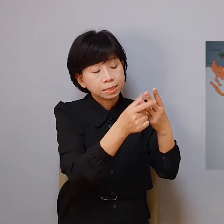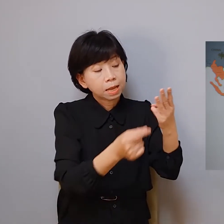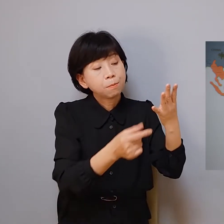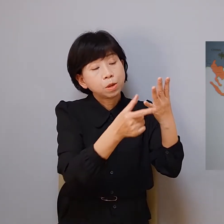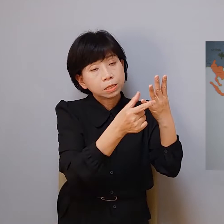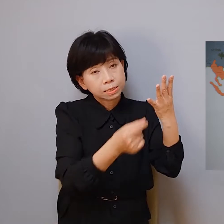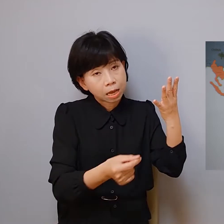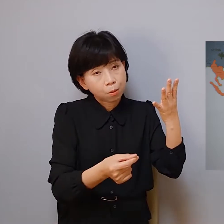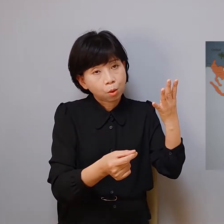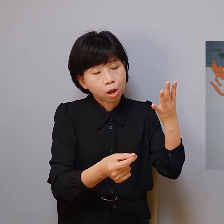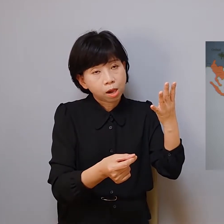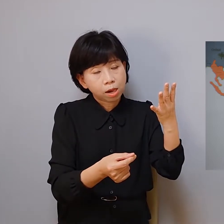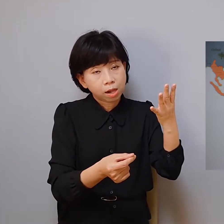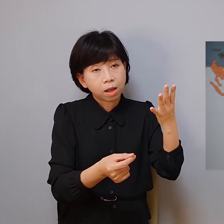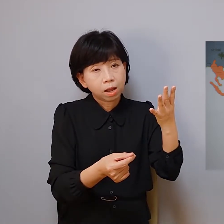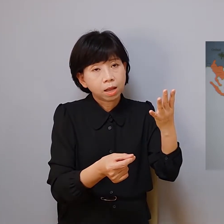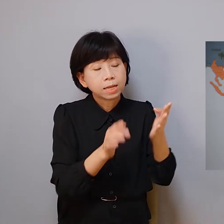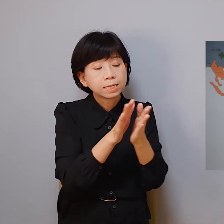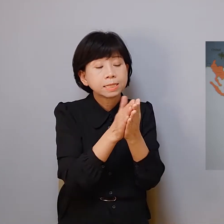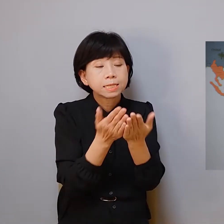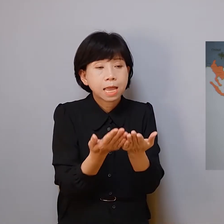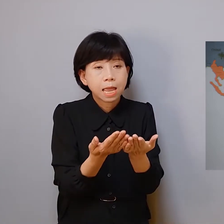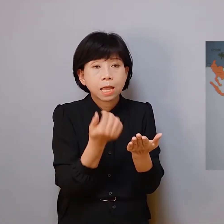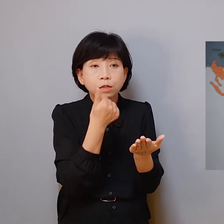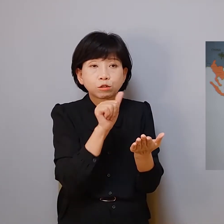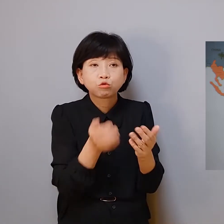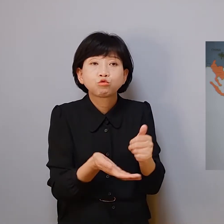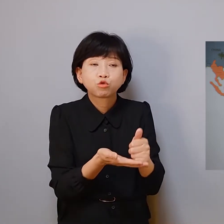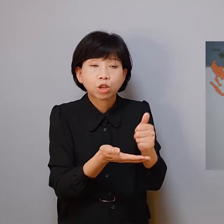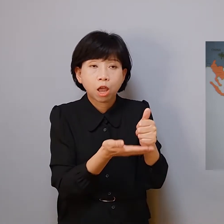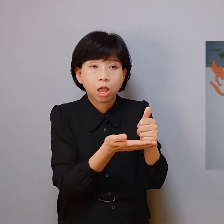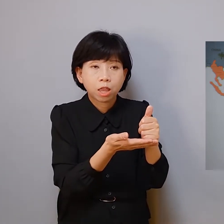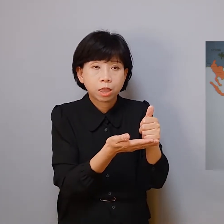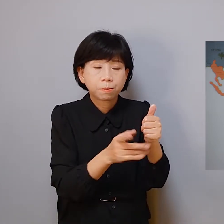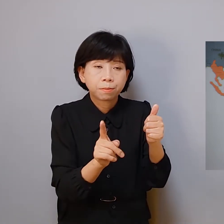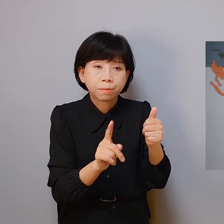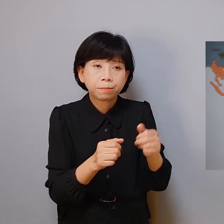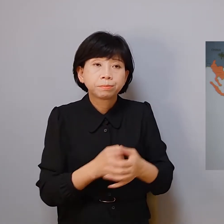하겠습니다. 가난에 거하다. 책이 좀 두꺼워서 아마 못